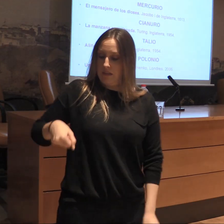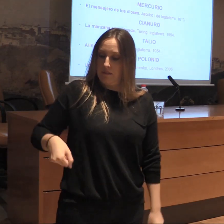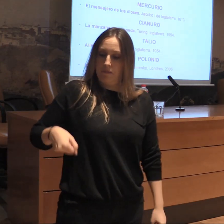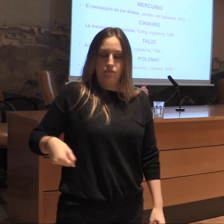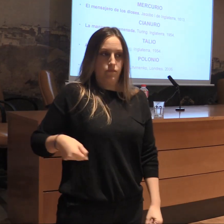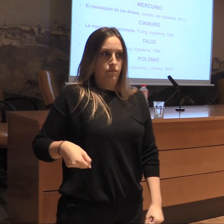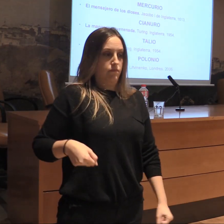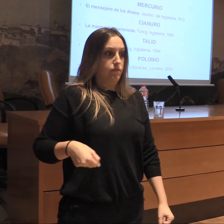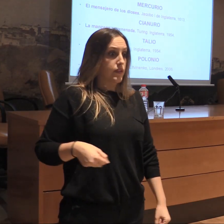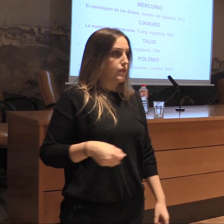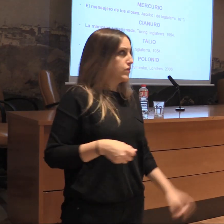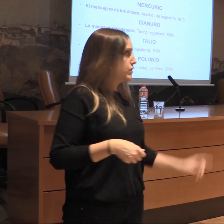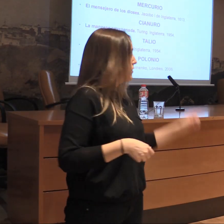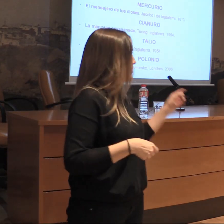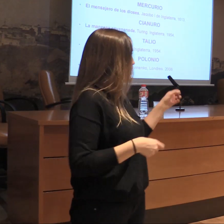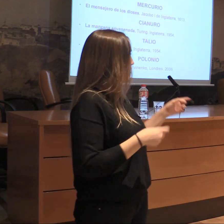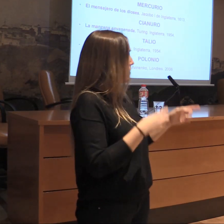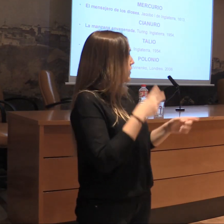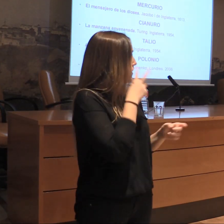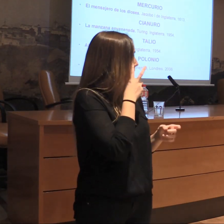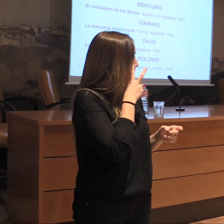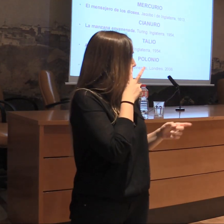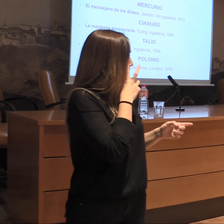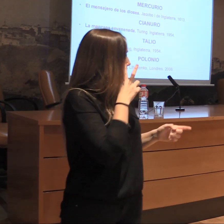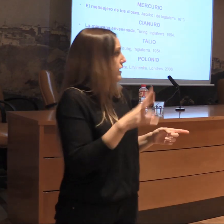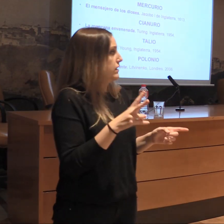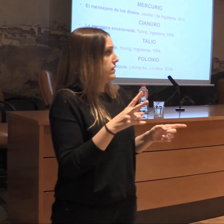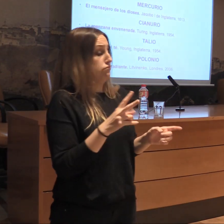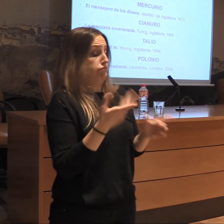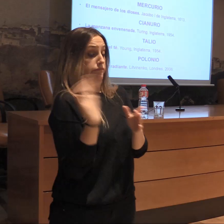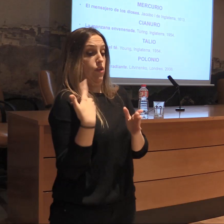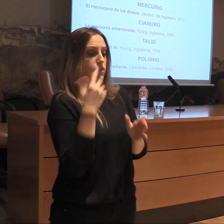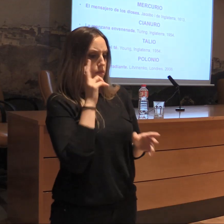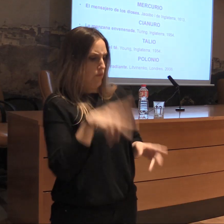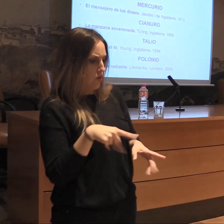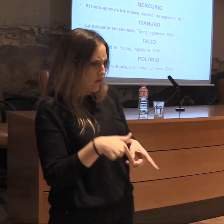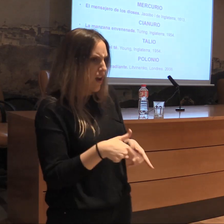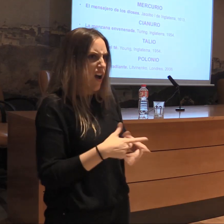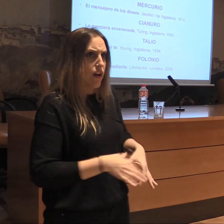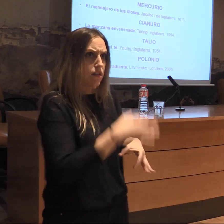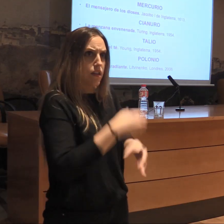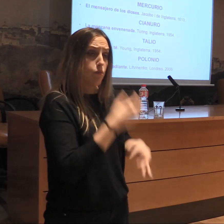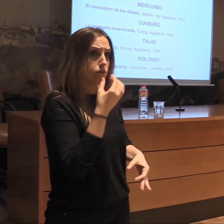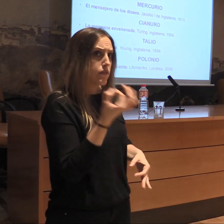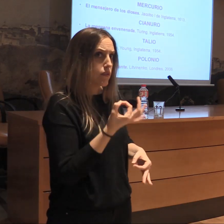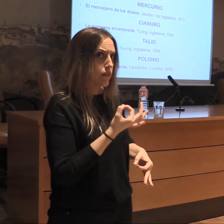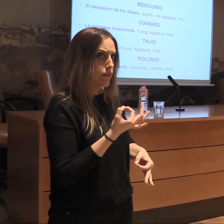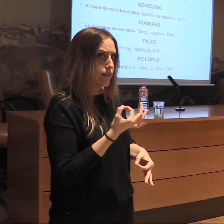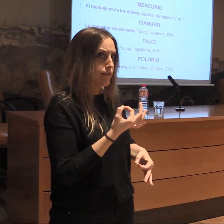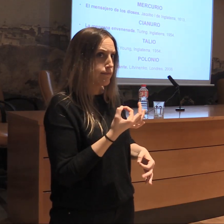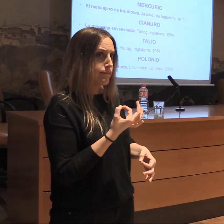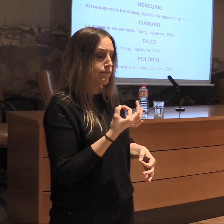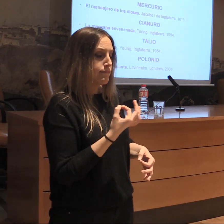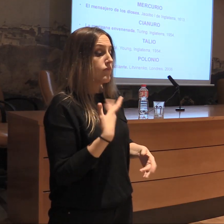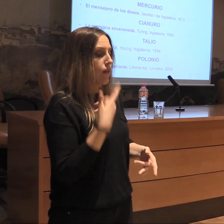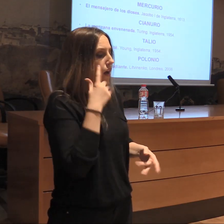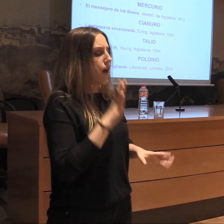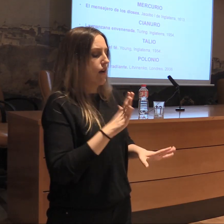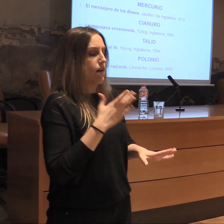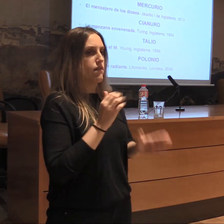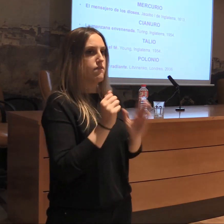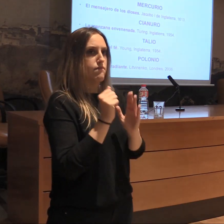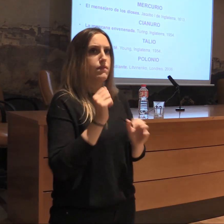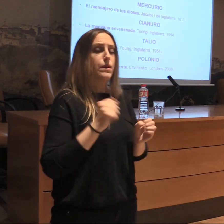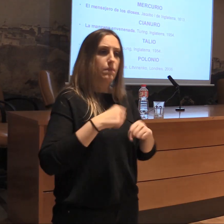bastante sospechoso. Entonces la han sacado, han visto que estaba vacía, pero no han visto que en su día, hace 80 años, contuvo